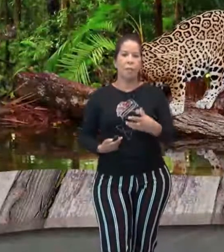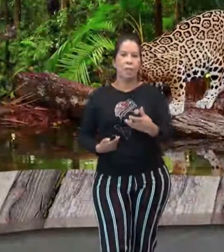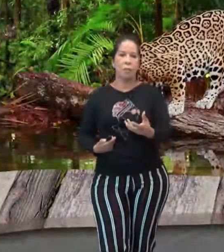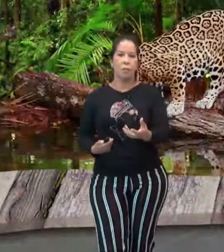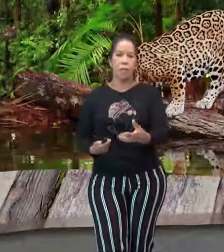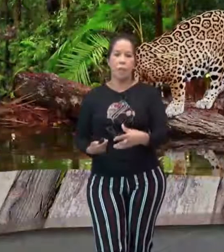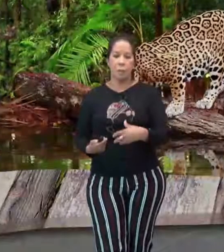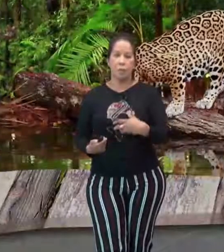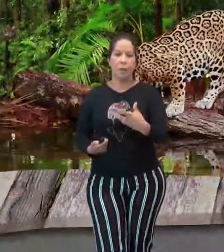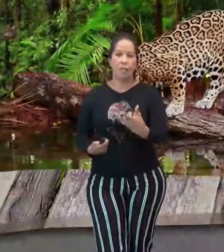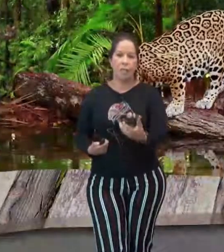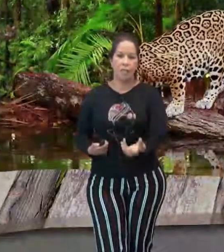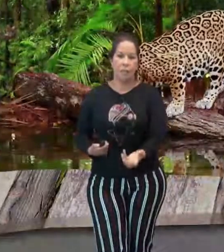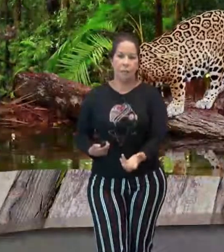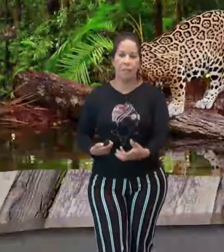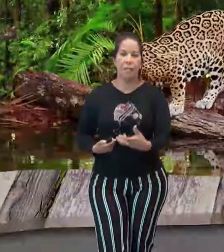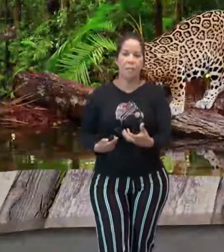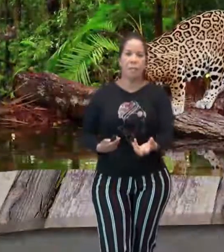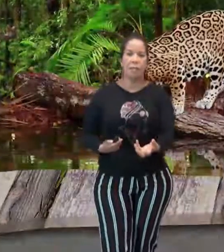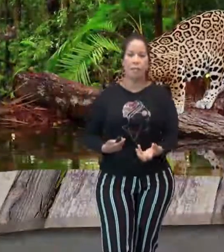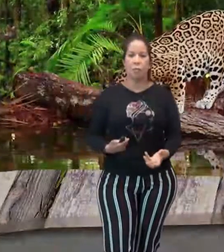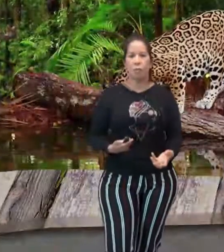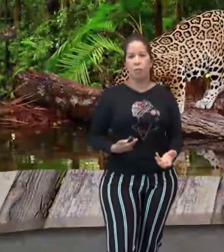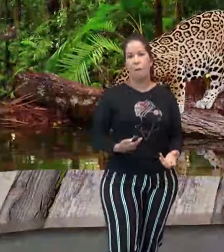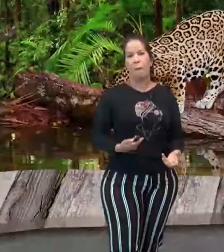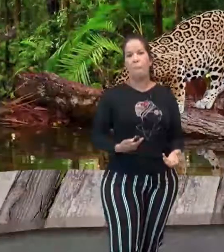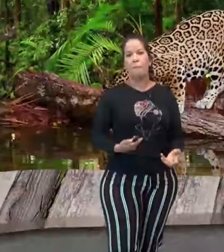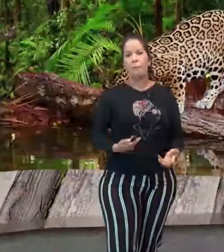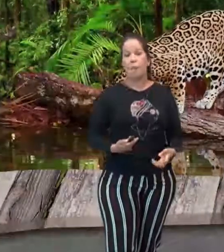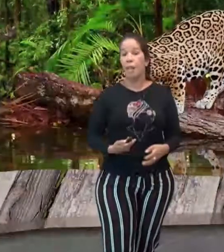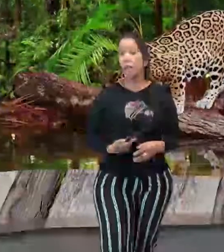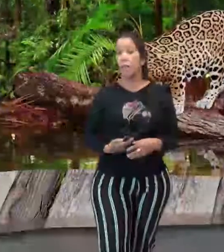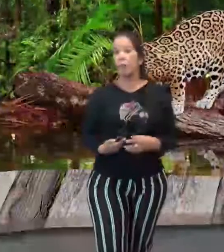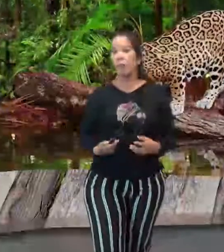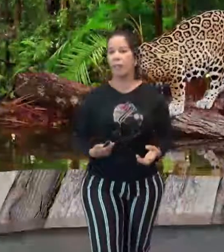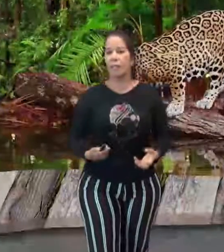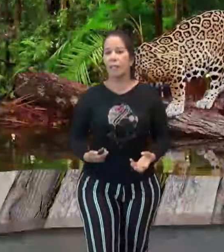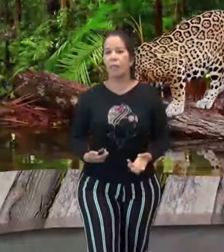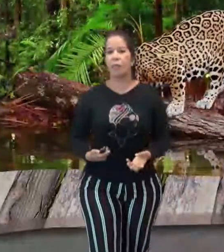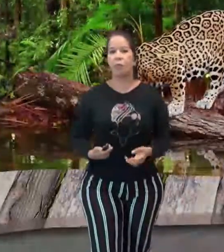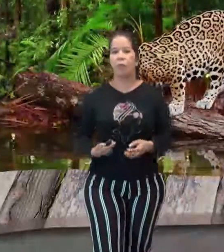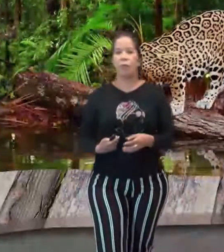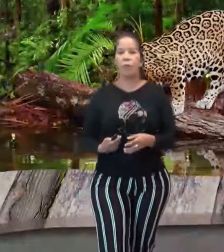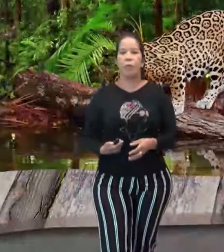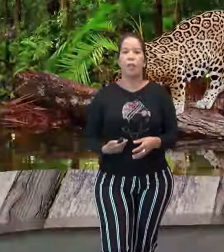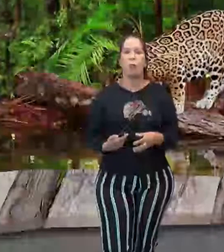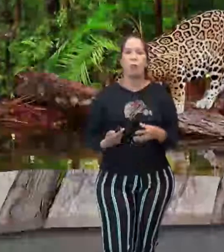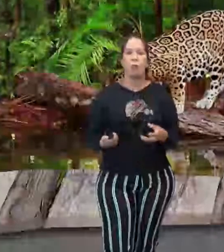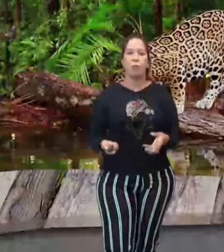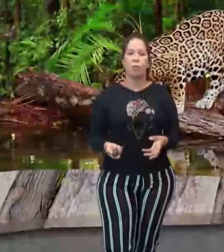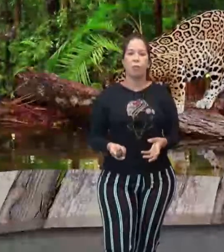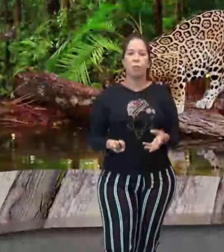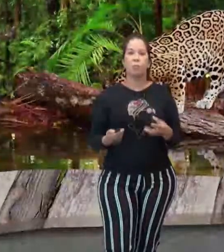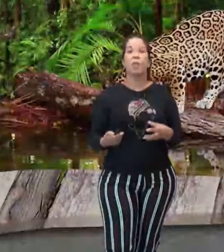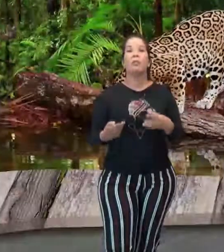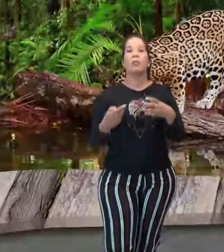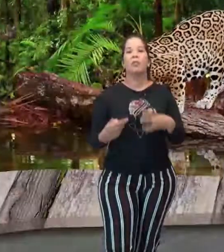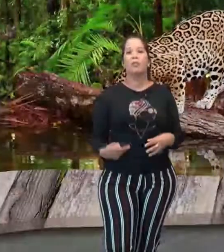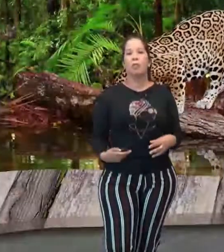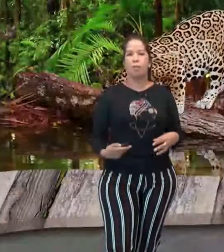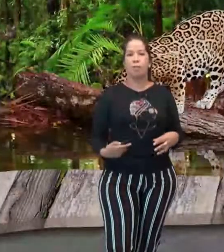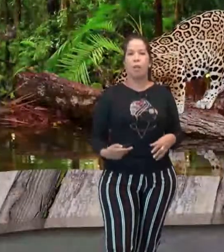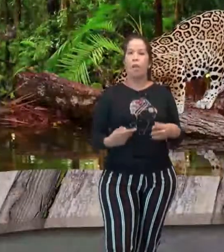tem um período, né? Tem um período para descer para o saco escrotal. E aí não acontece, o indivíduo fica com o saco escrotal sem